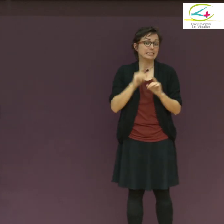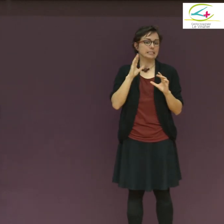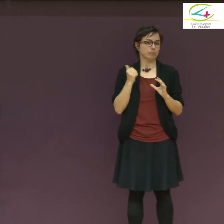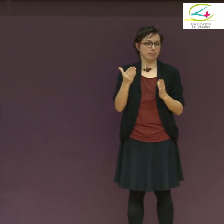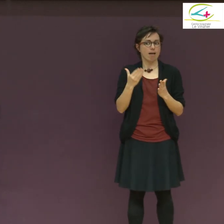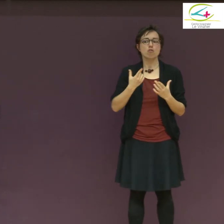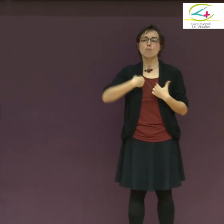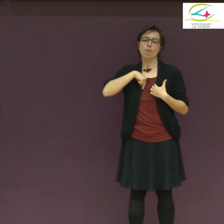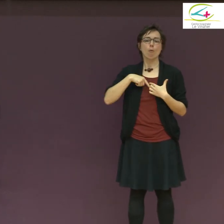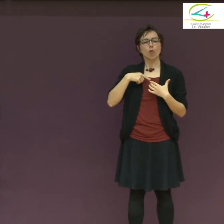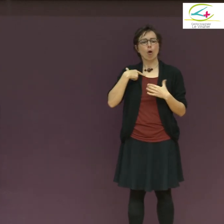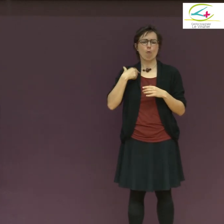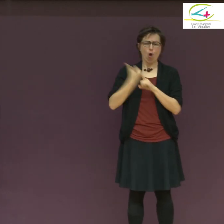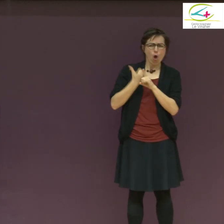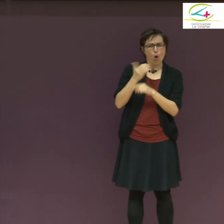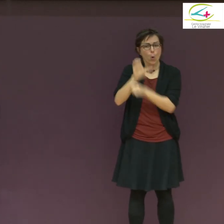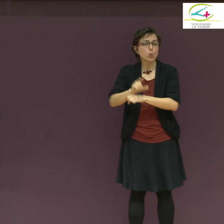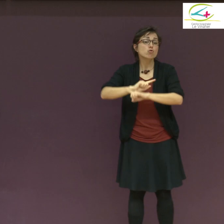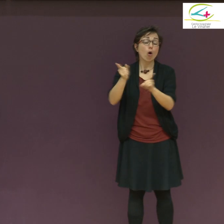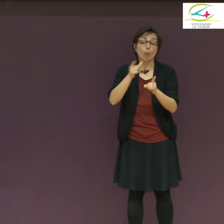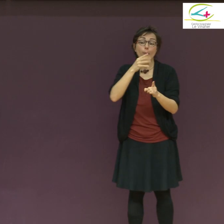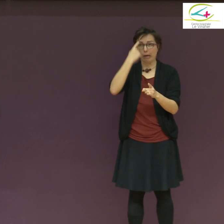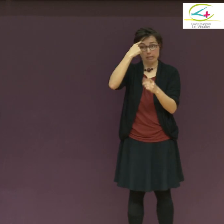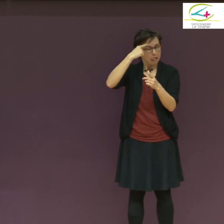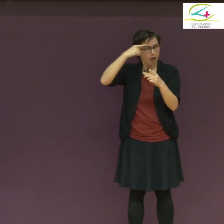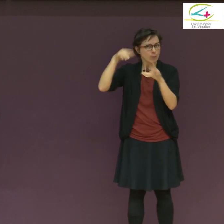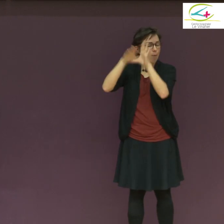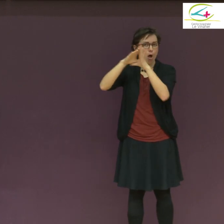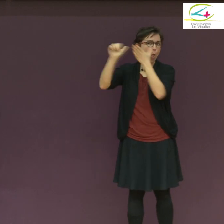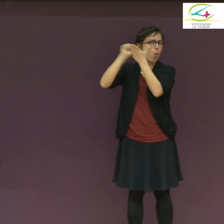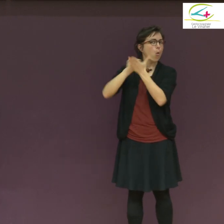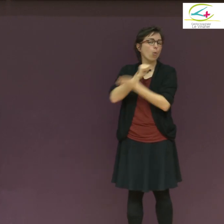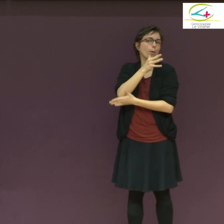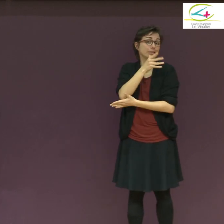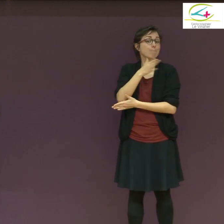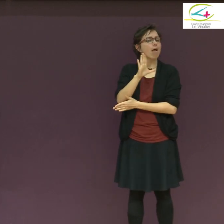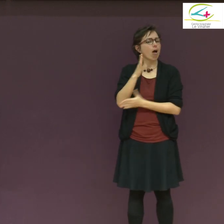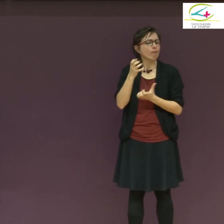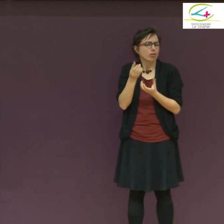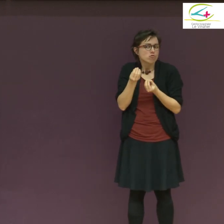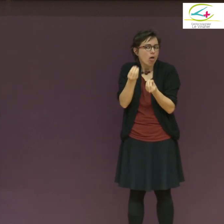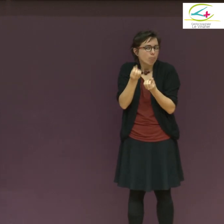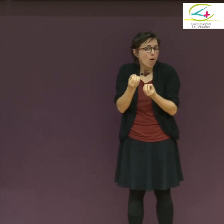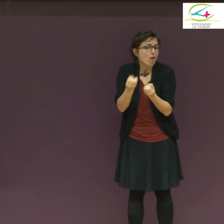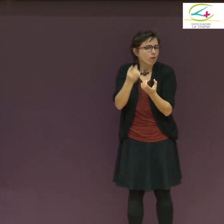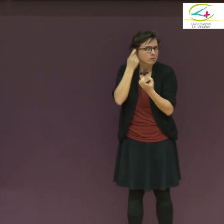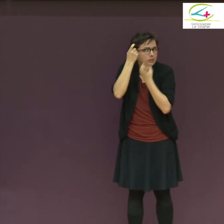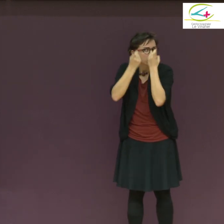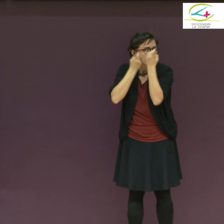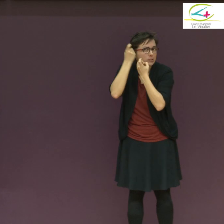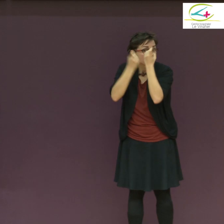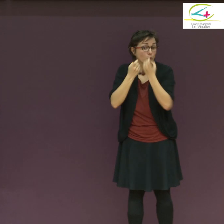non pas qu'on va lutter, parce qu'on ne peut pas changer, mais en tous les cas, on va essayer de vous faire réfléchir. Donc on va en voir quatre.